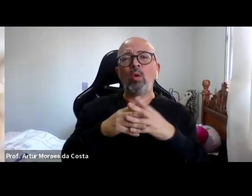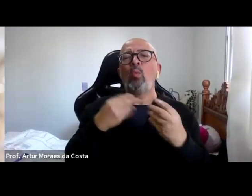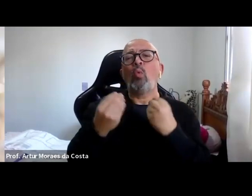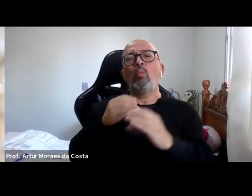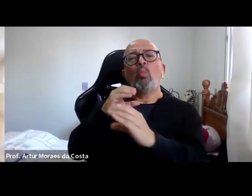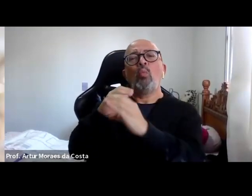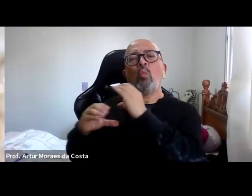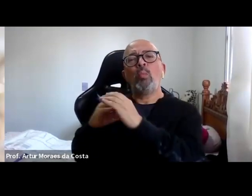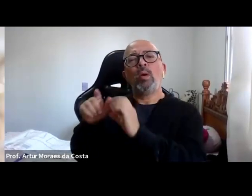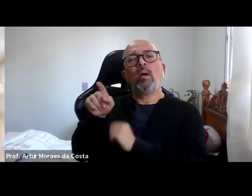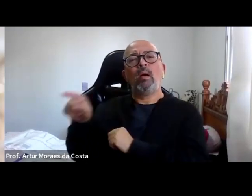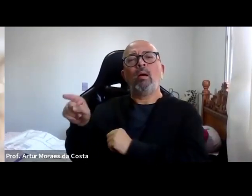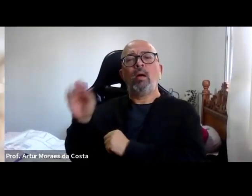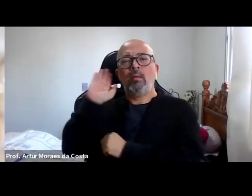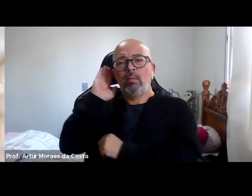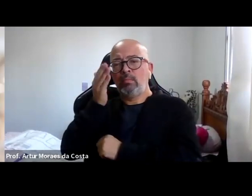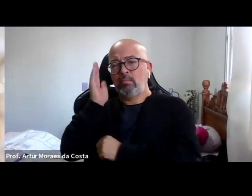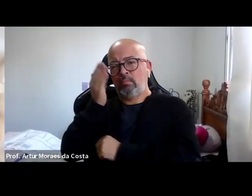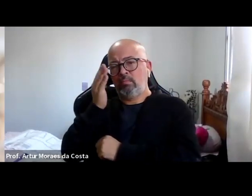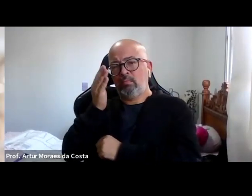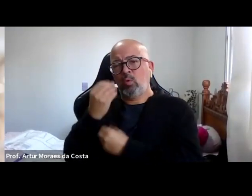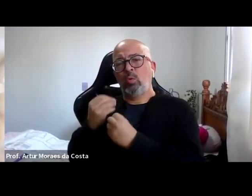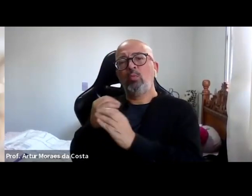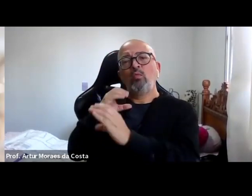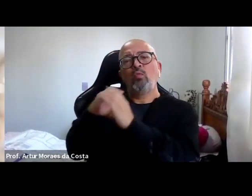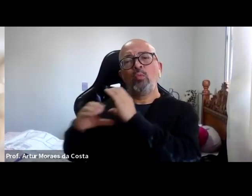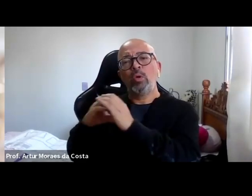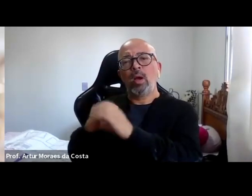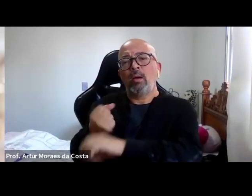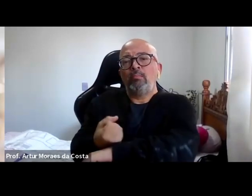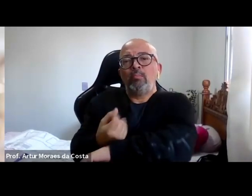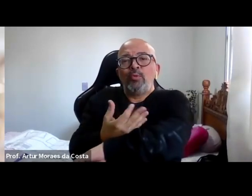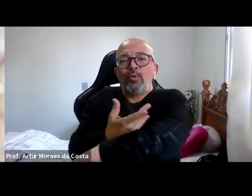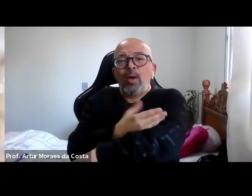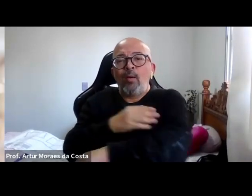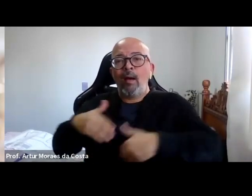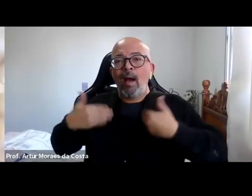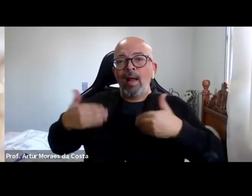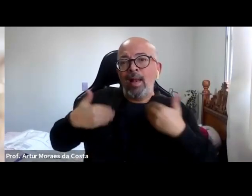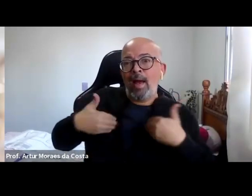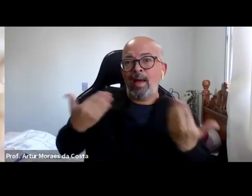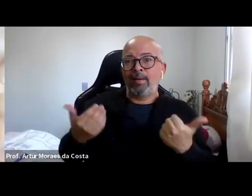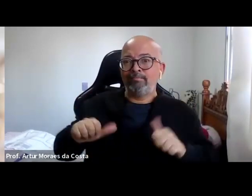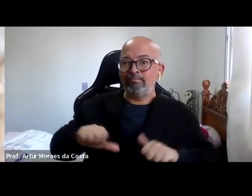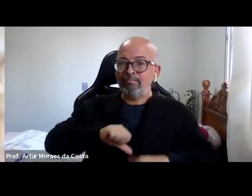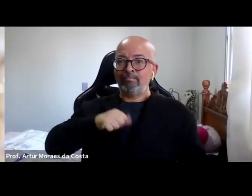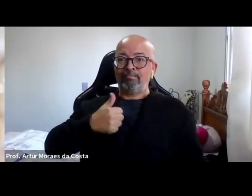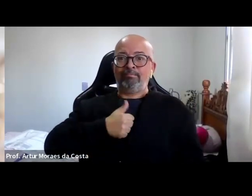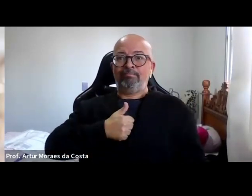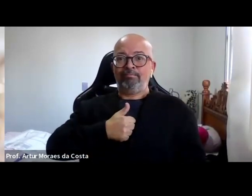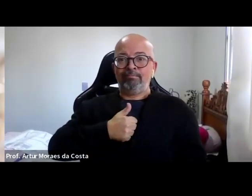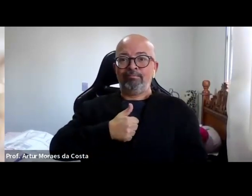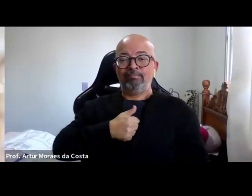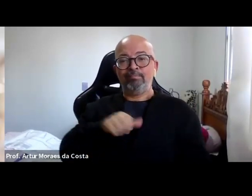tuve la oportunidad de acompañar a una persona sordociega en un tour braile por